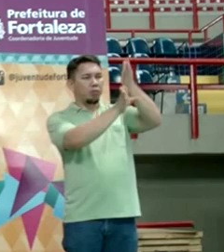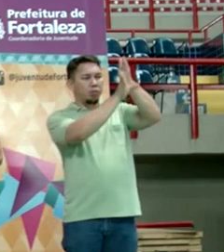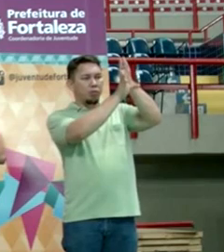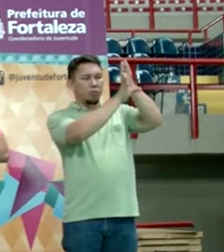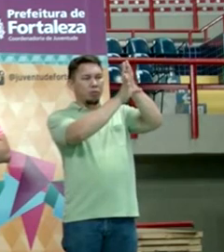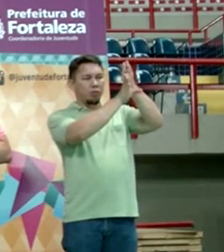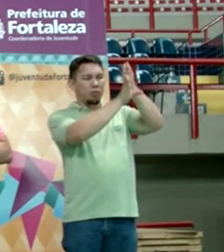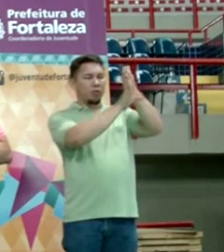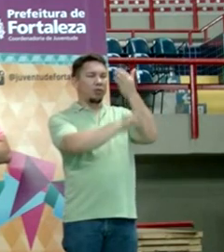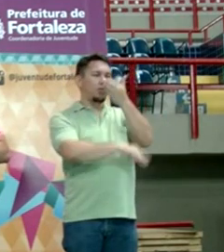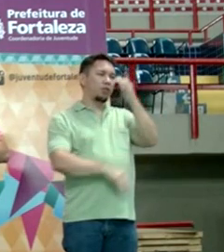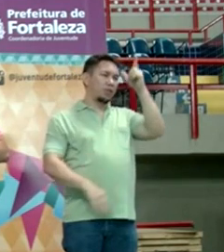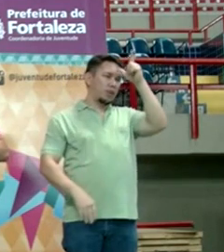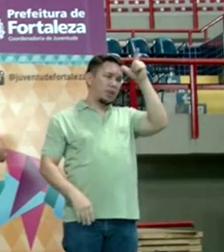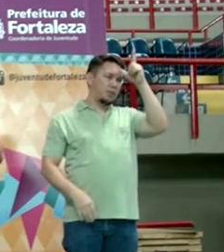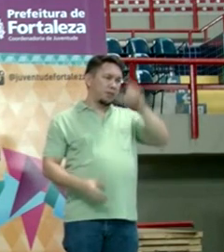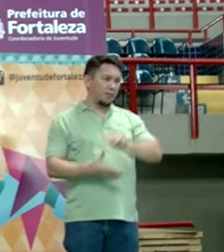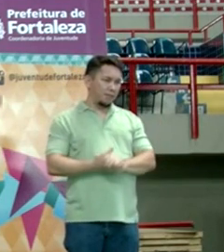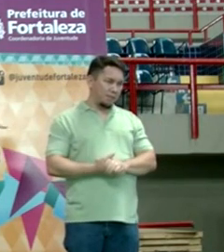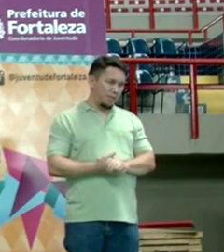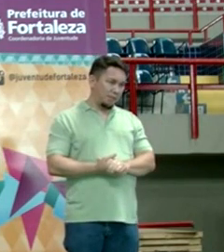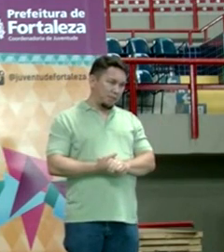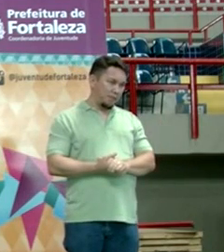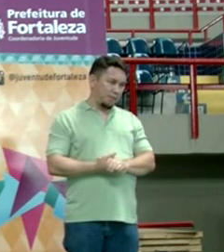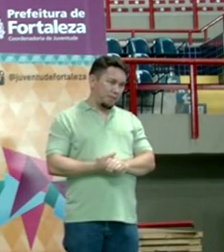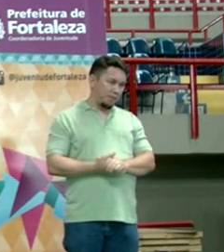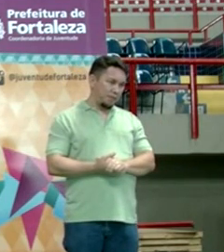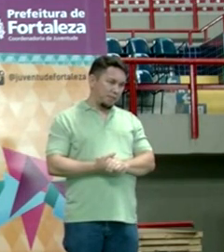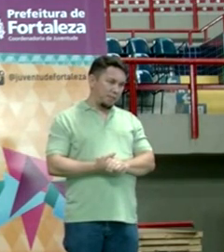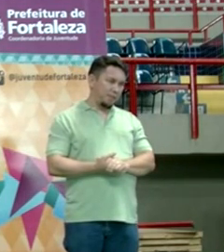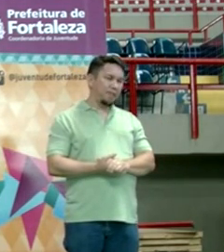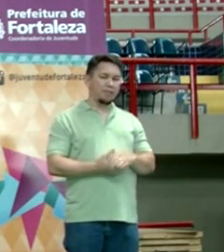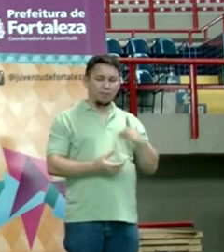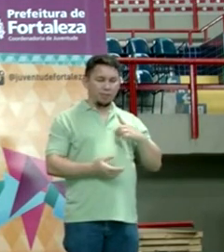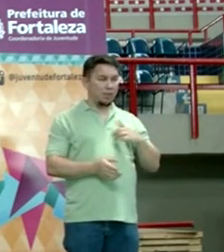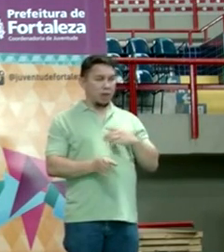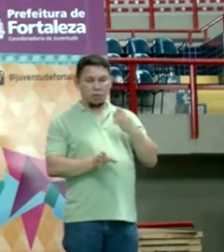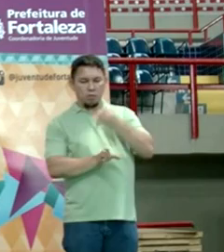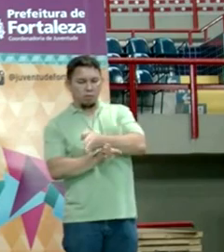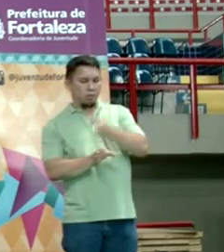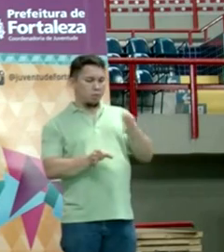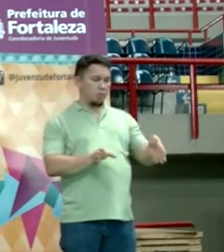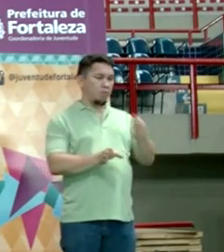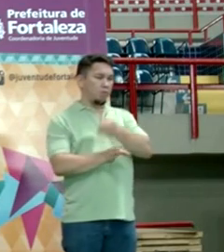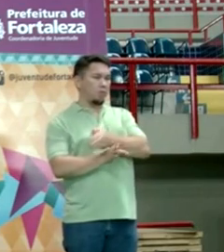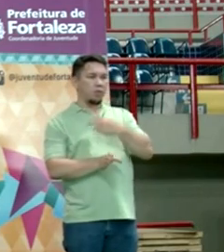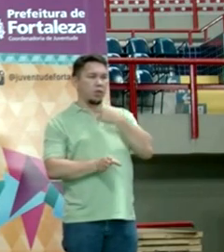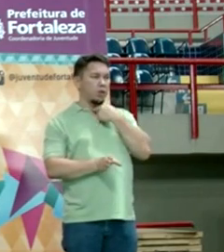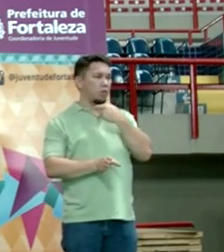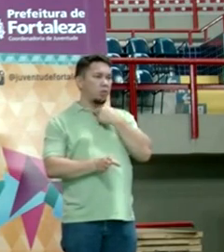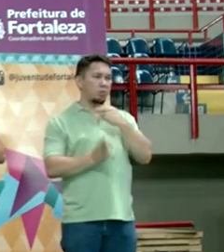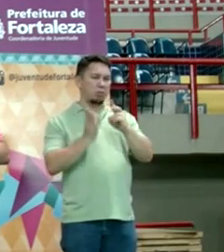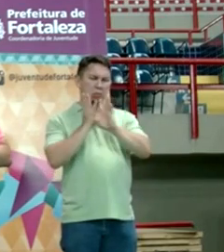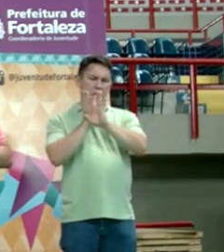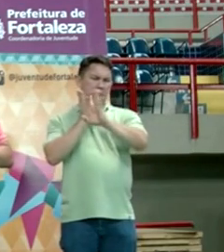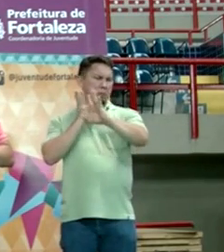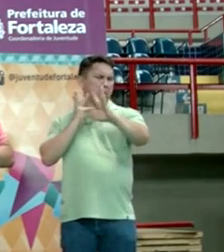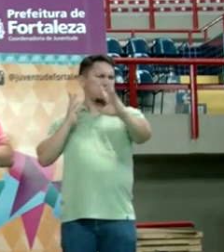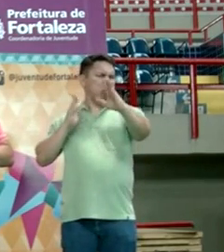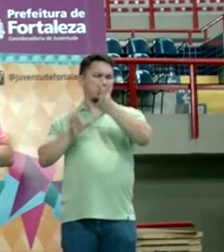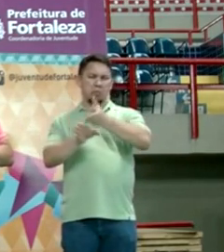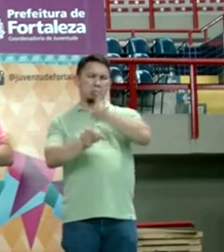Berlim. O muro não foi construído da noite para o dia, mas da noite para o dia tu não podia passar para o outro lado, viu? Construir arame, construir foi